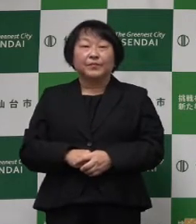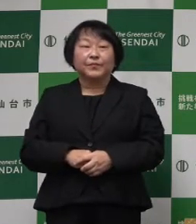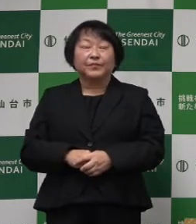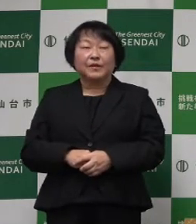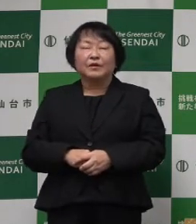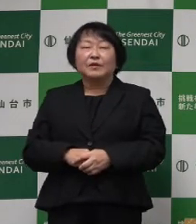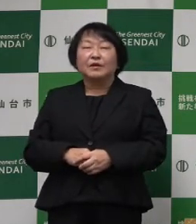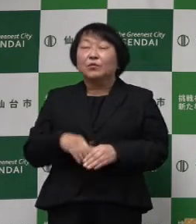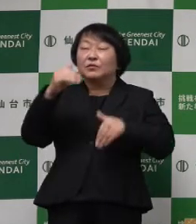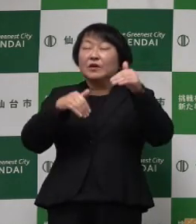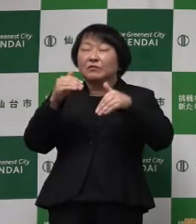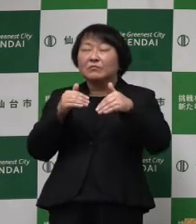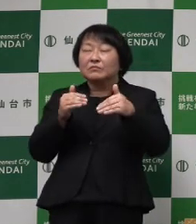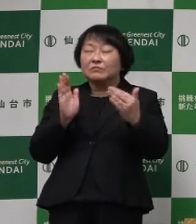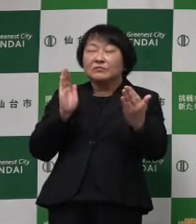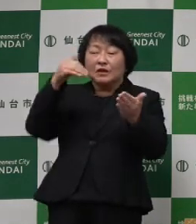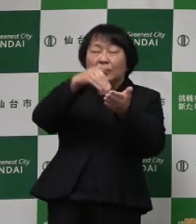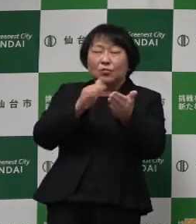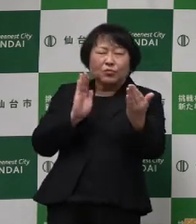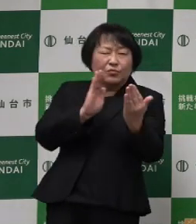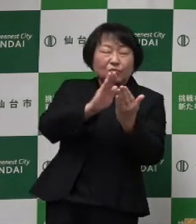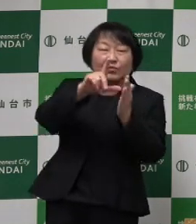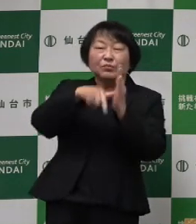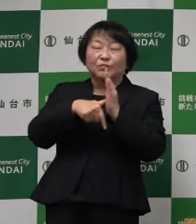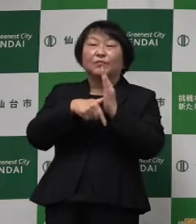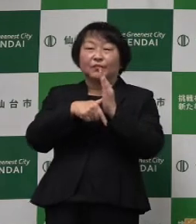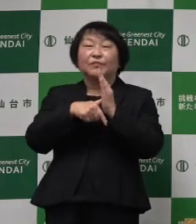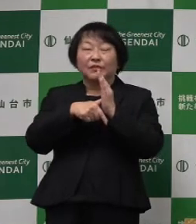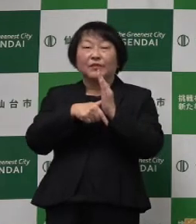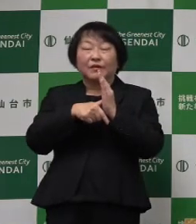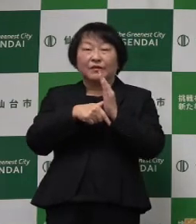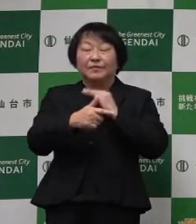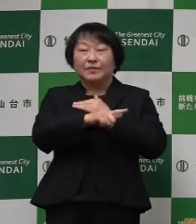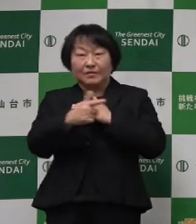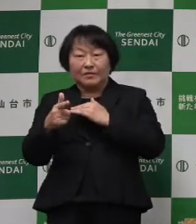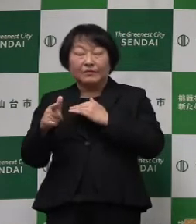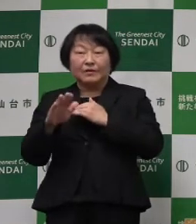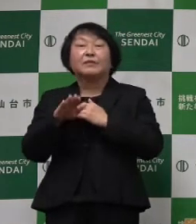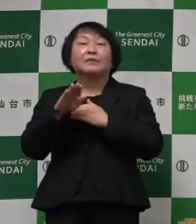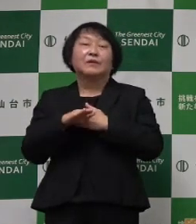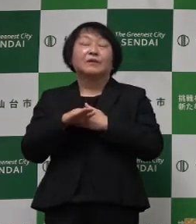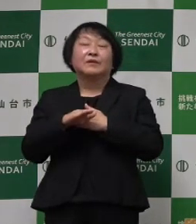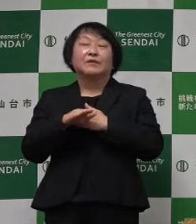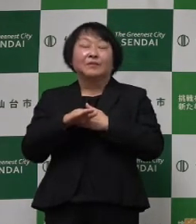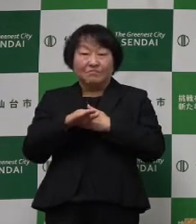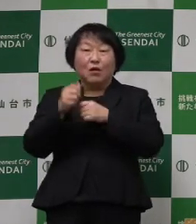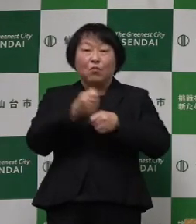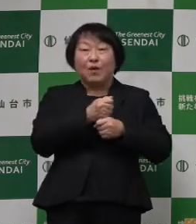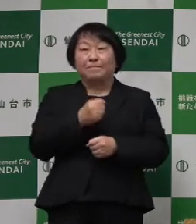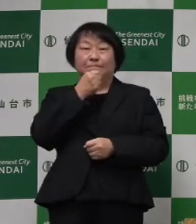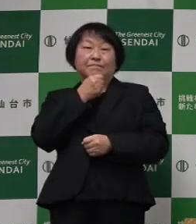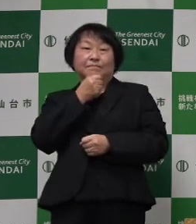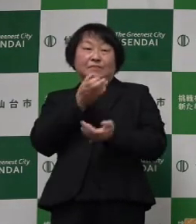終盤に入ってですね、いろいろ動きがございまして、マイクを持たせていただくこと